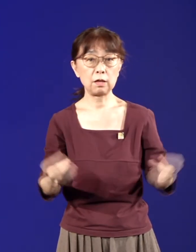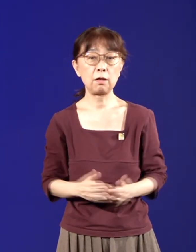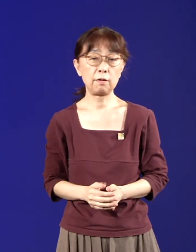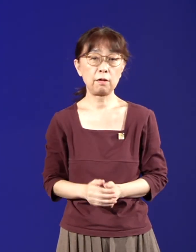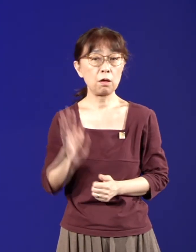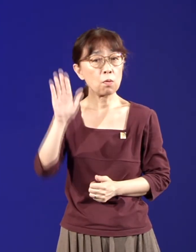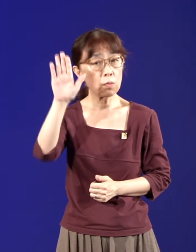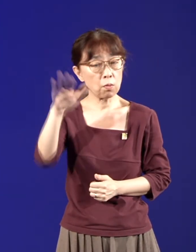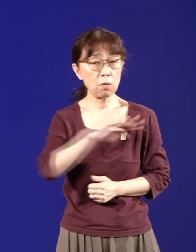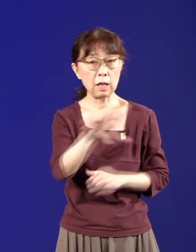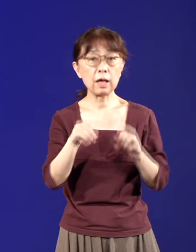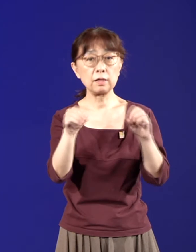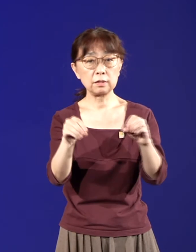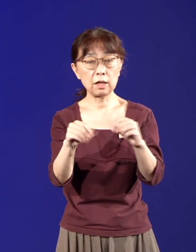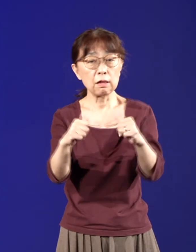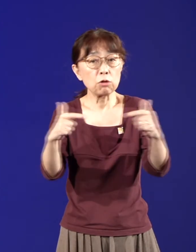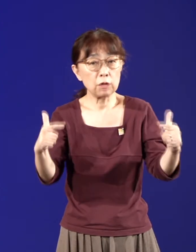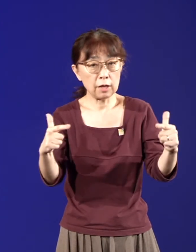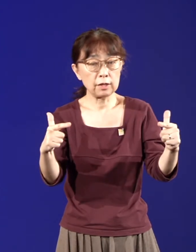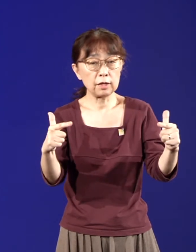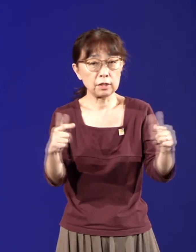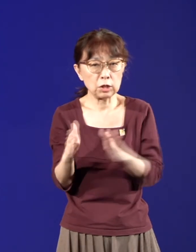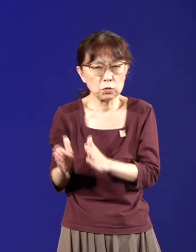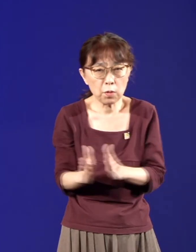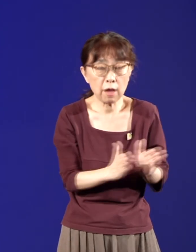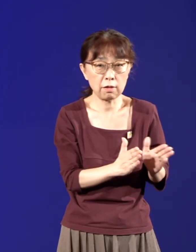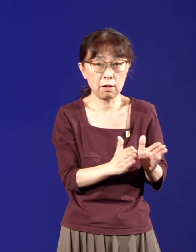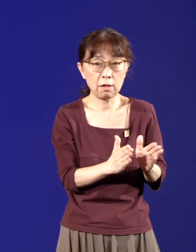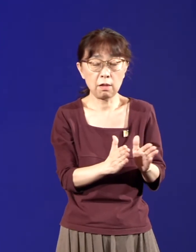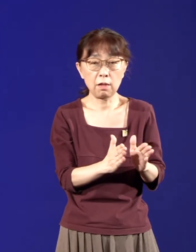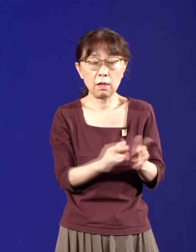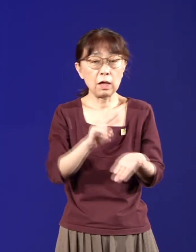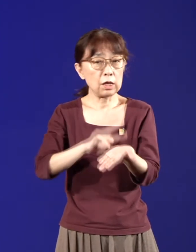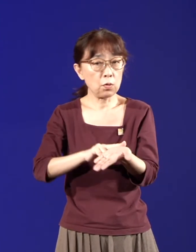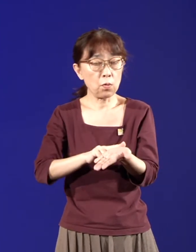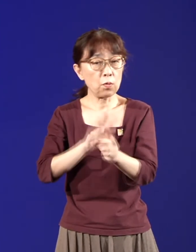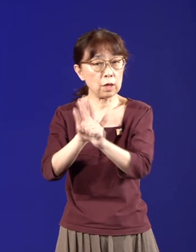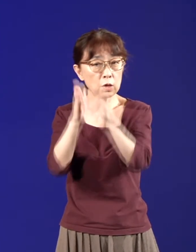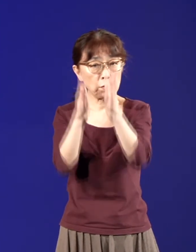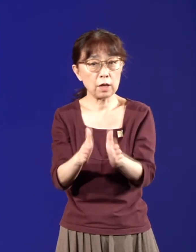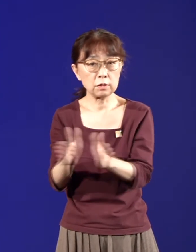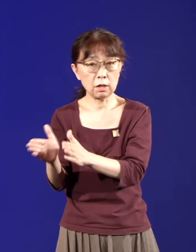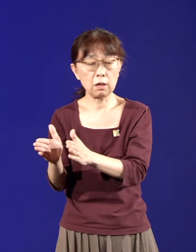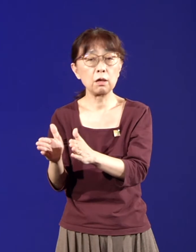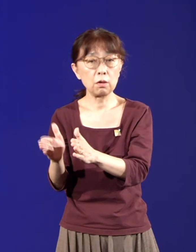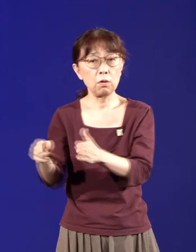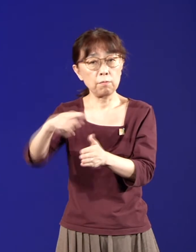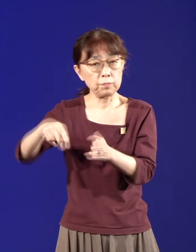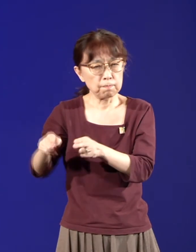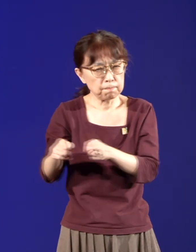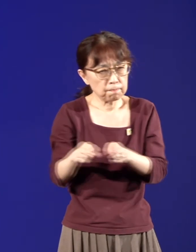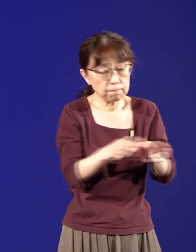後の感染の拡大に備えて医療提供体制の整備を進めてまいりたいと考えております